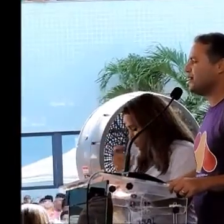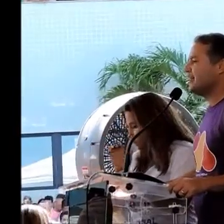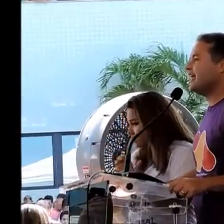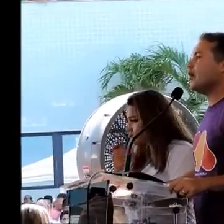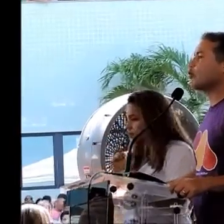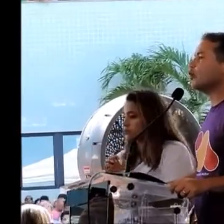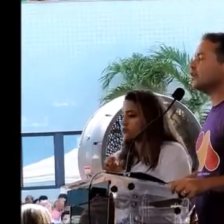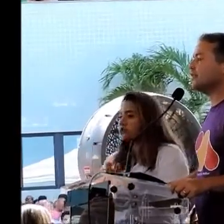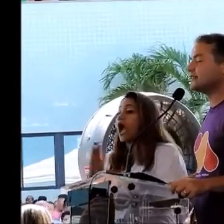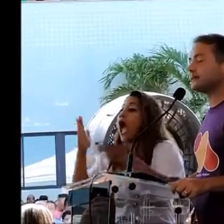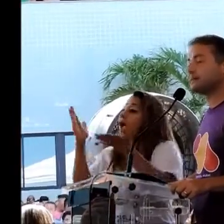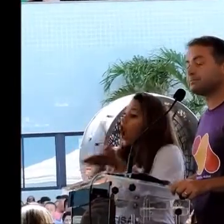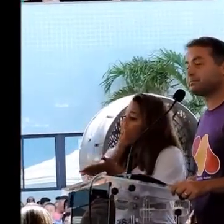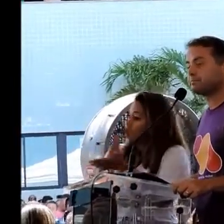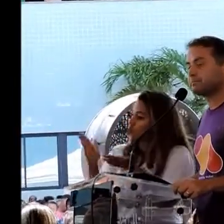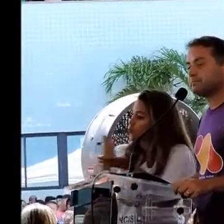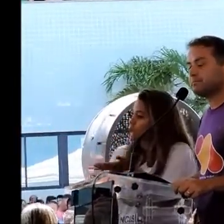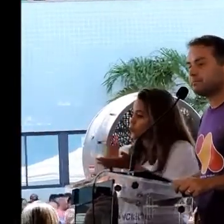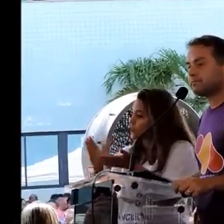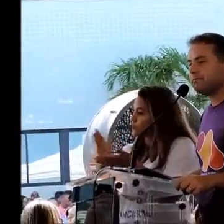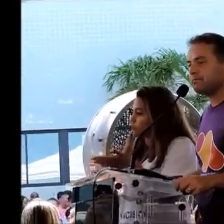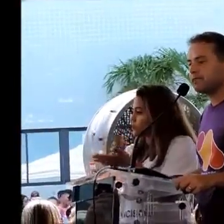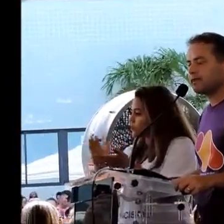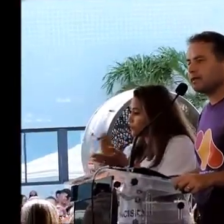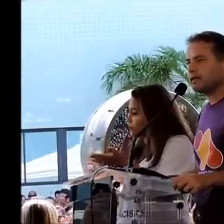Estado. E alguns